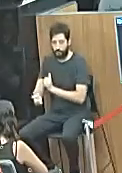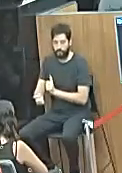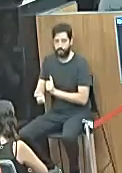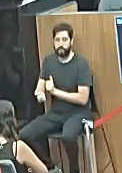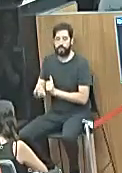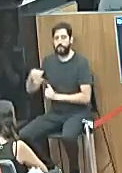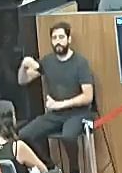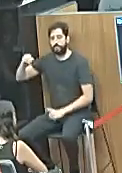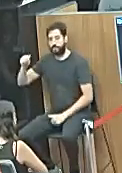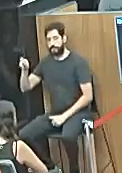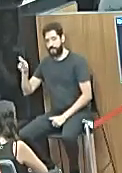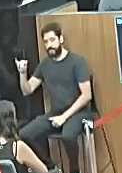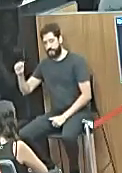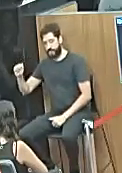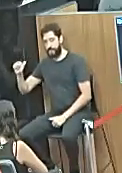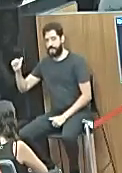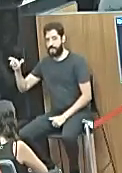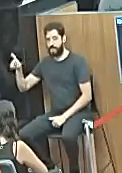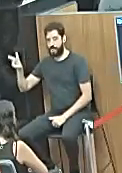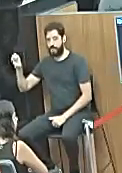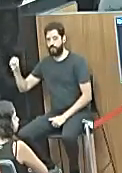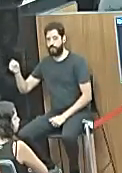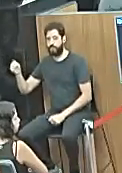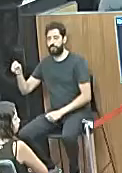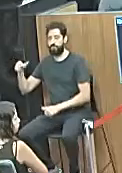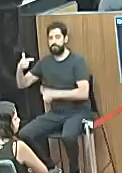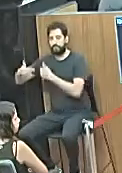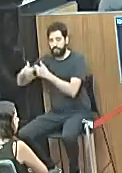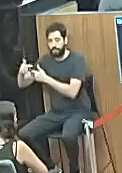de souza relator do grupo de trabalho cultura